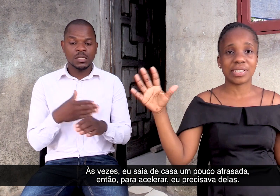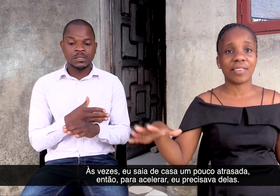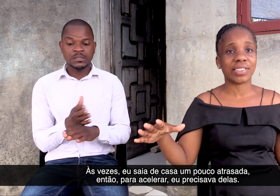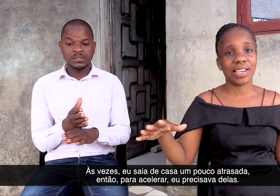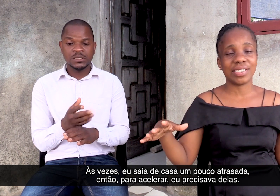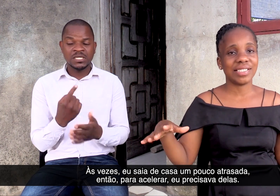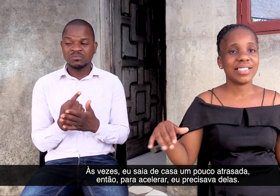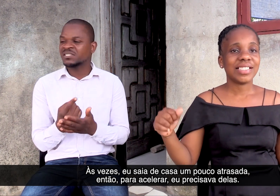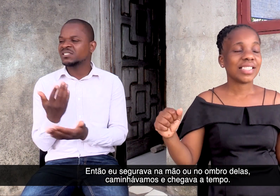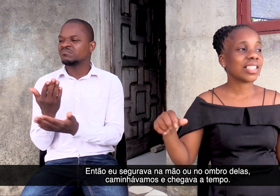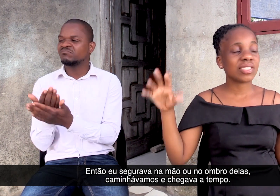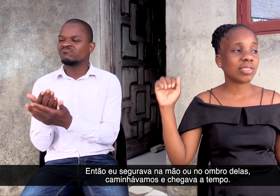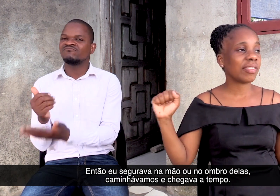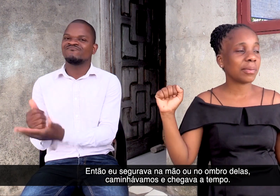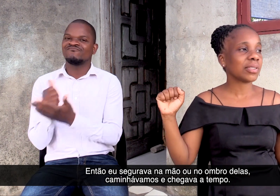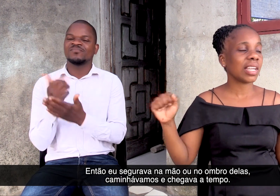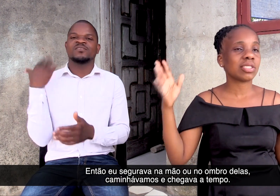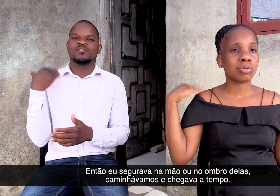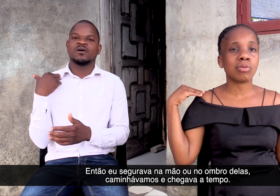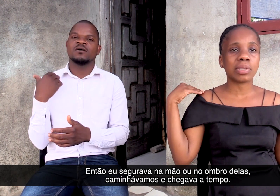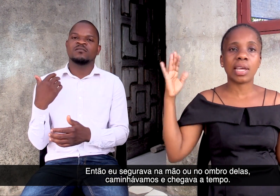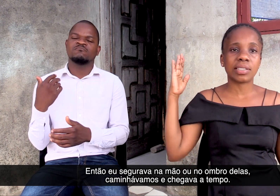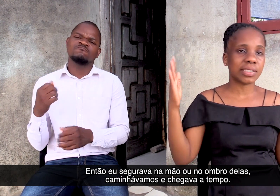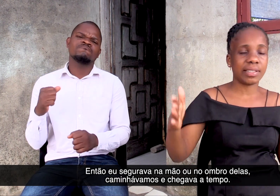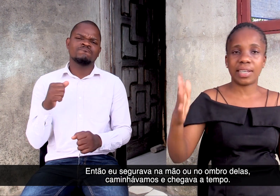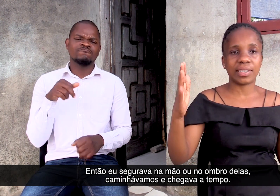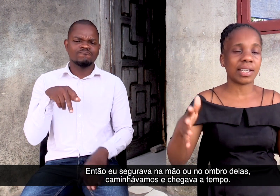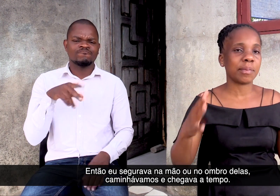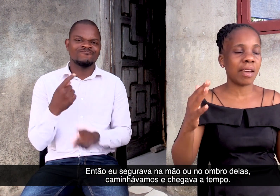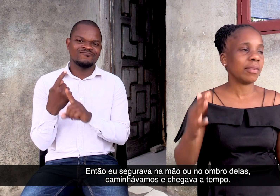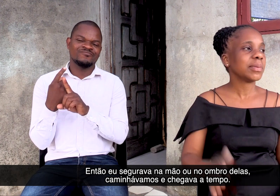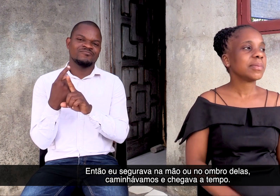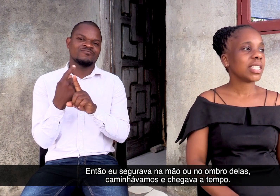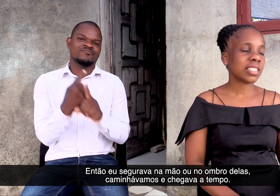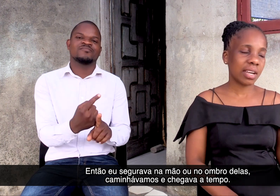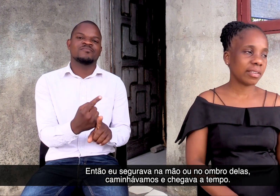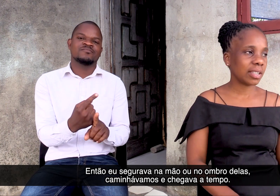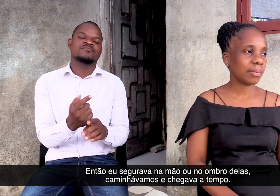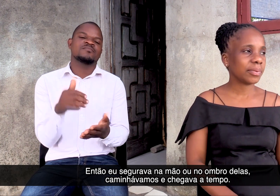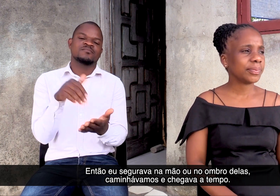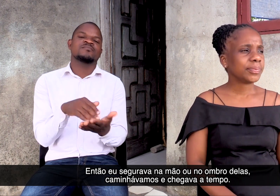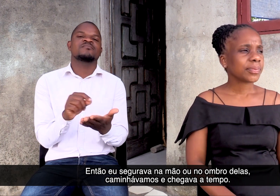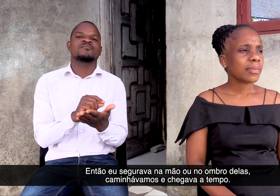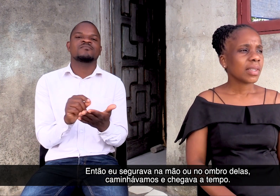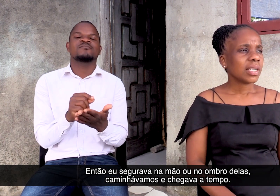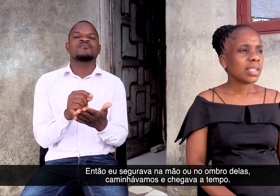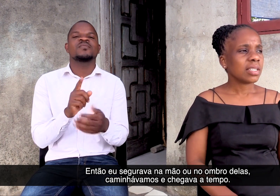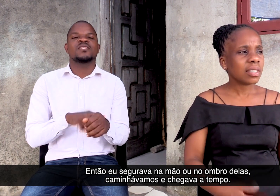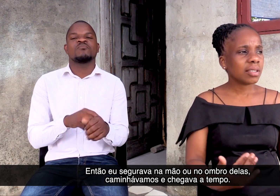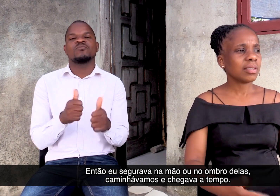passo eu precisava delas. Então eu segurava na mão delas ou no ombro delas, caminhava e chegava a tempo.